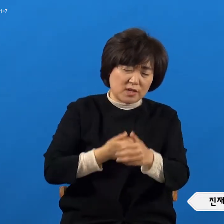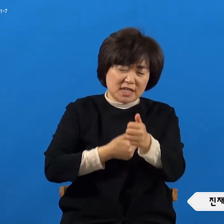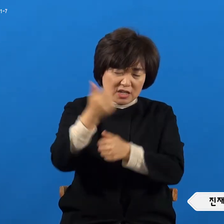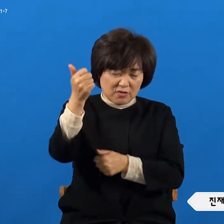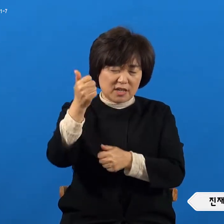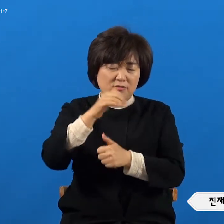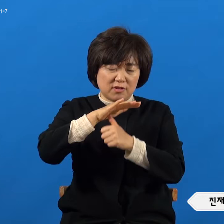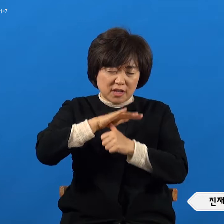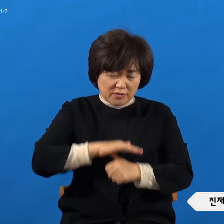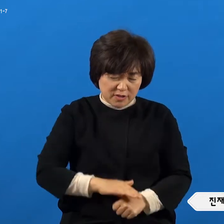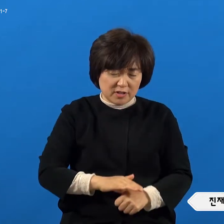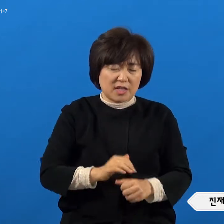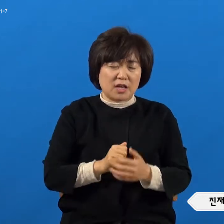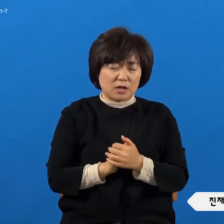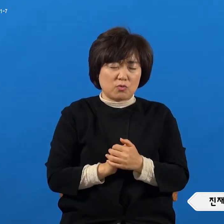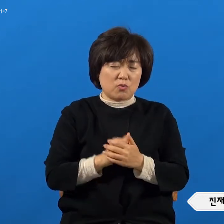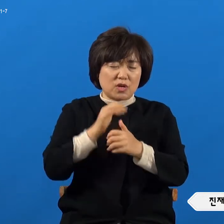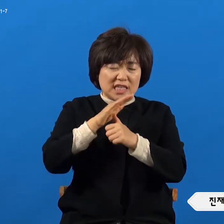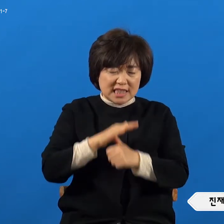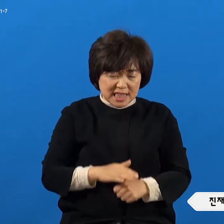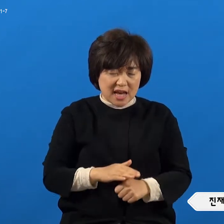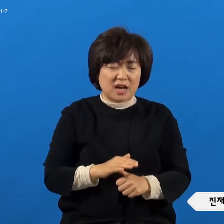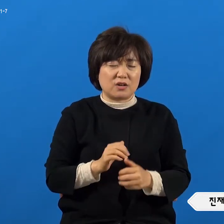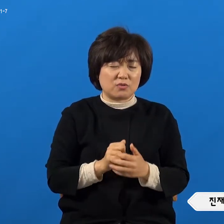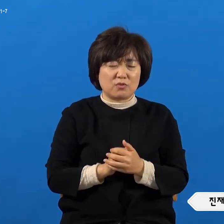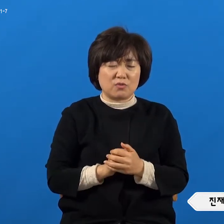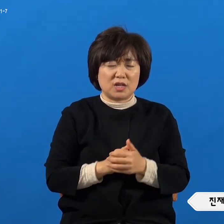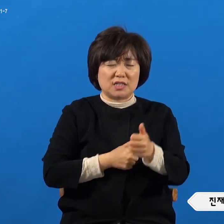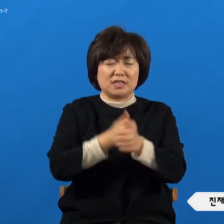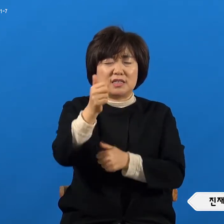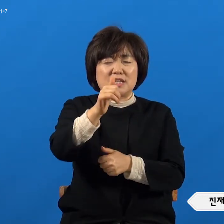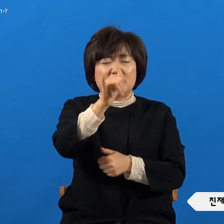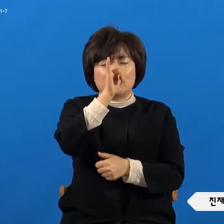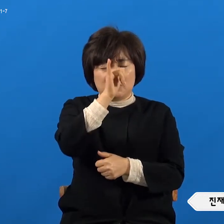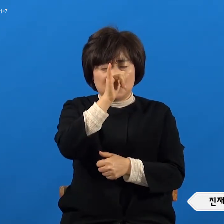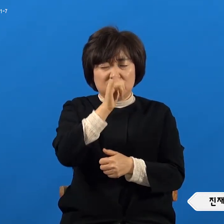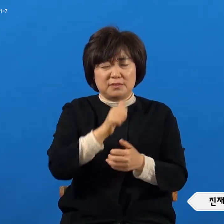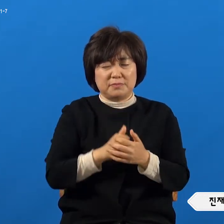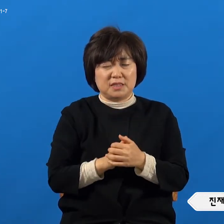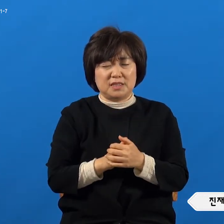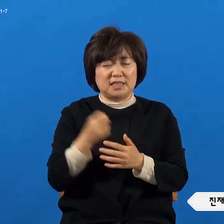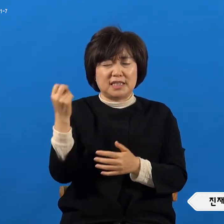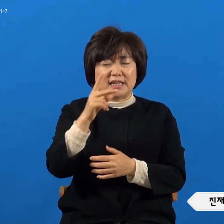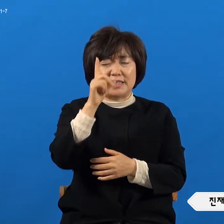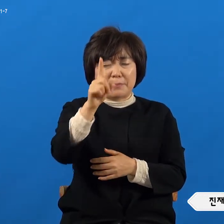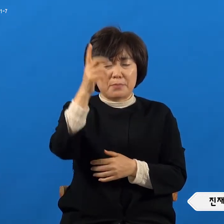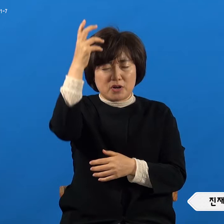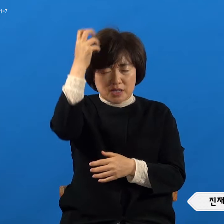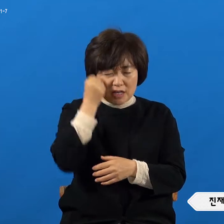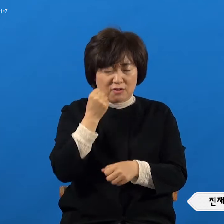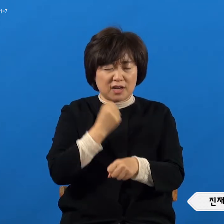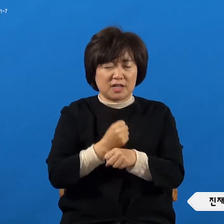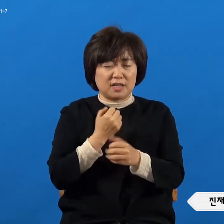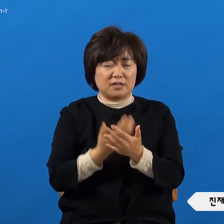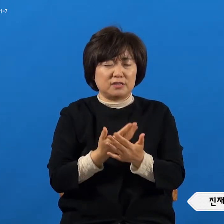이겨내고 견디어내고 인내하고 승리할 수 있음을 다시 한번 기억하게